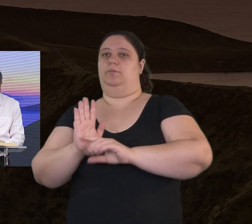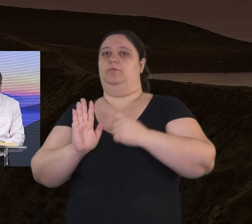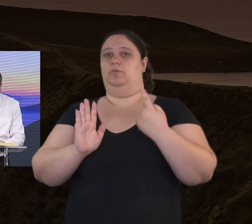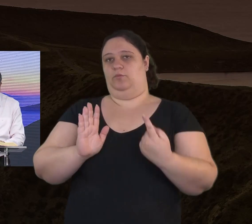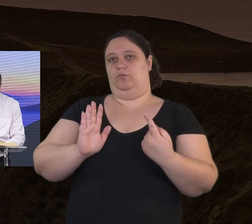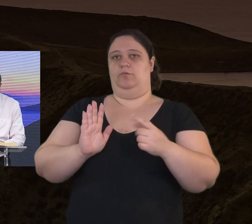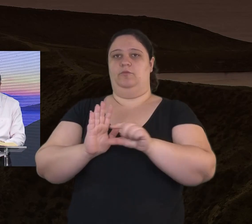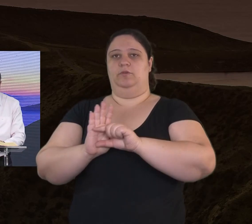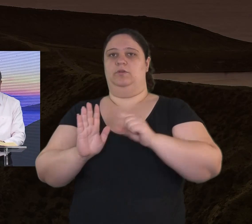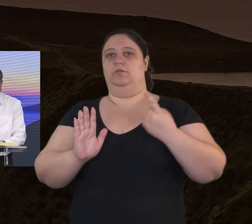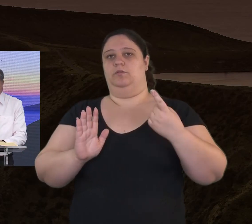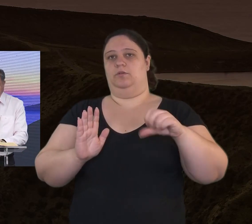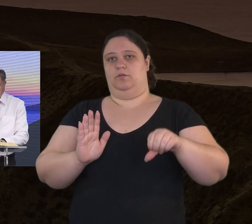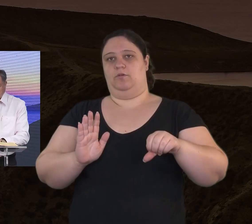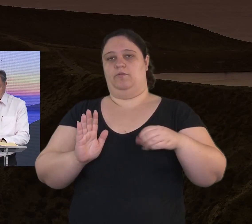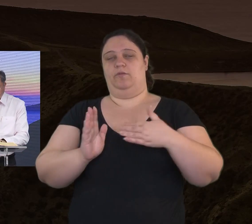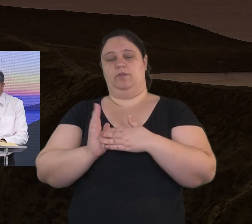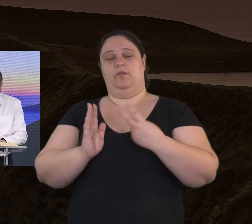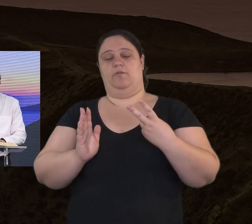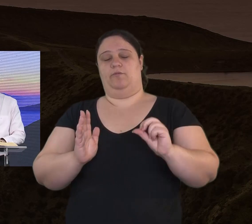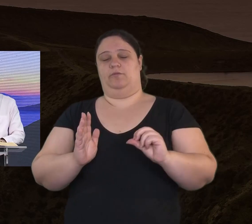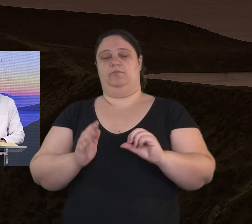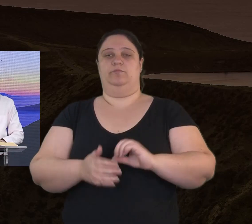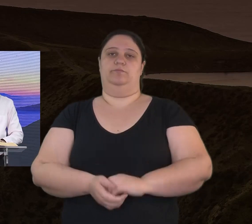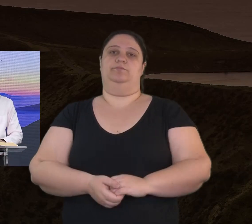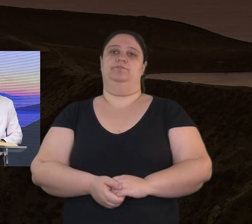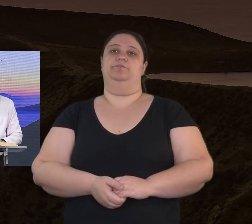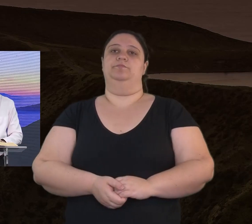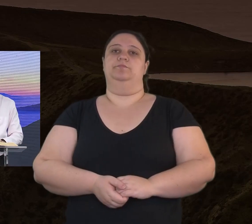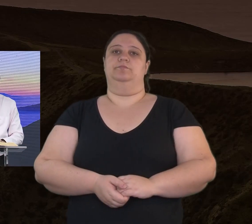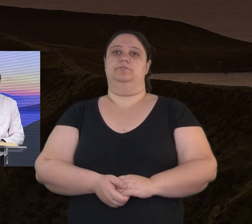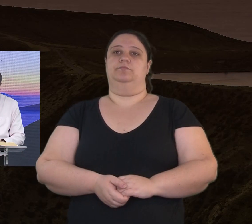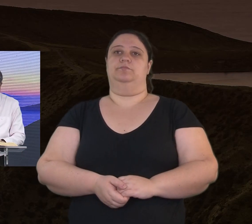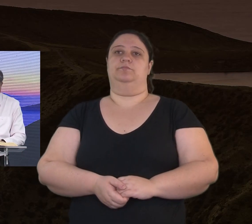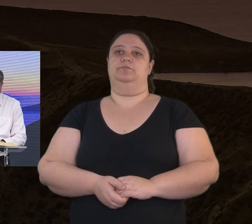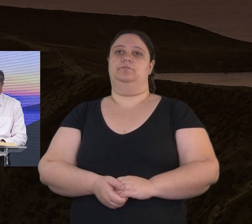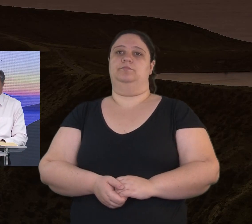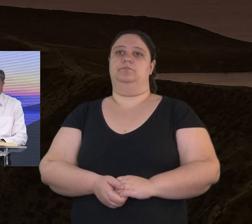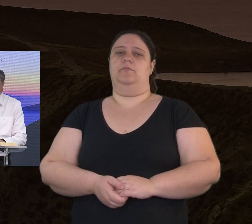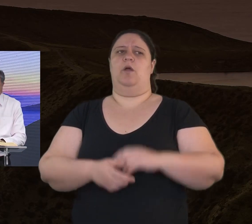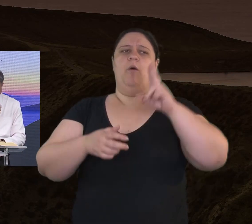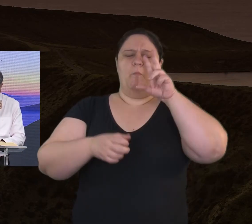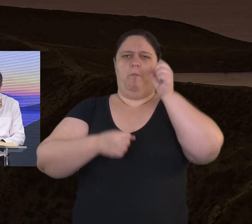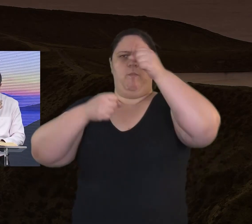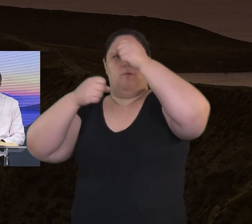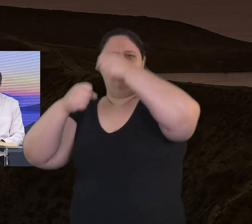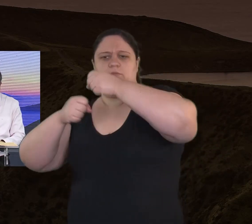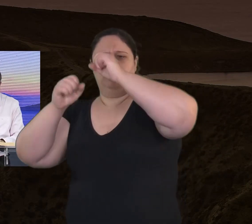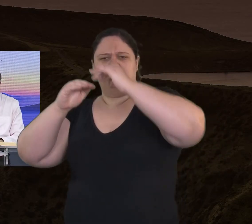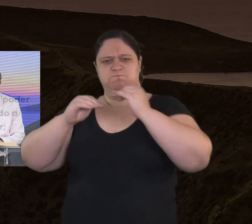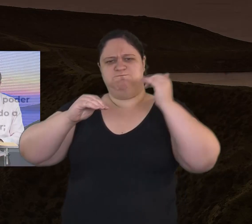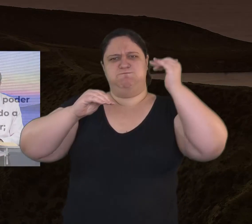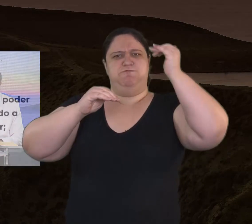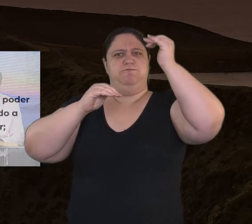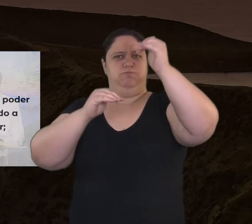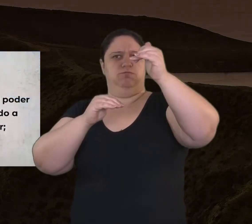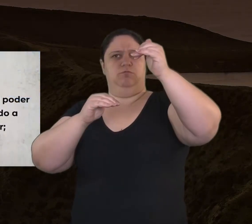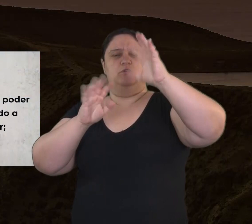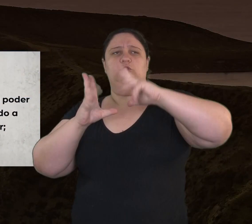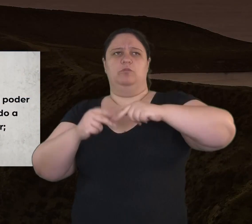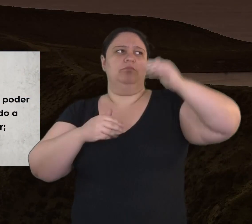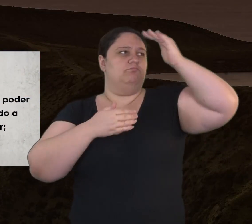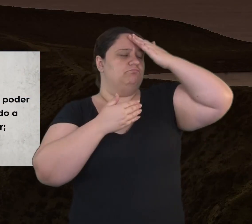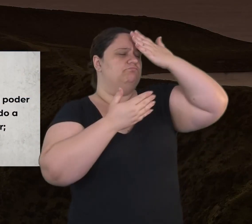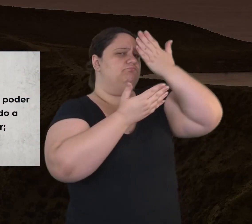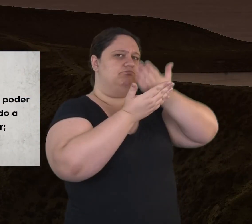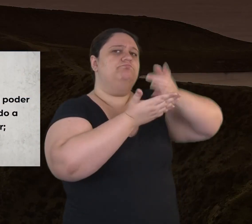versículo 19 e 20. E qual a suprema grandeza do seu poder para com os que cremos segundo